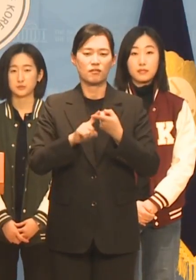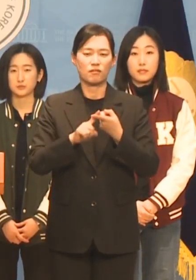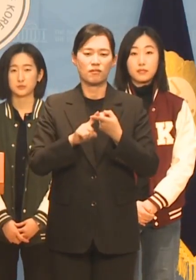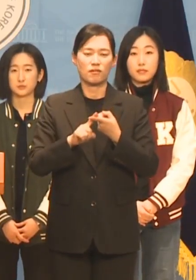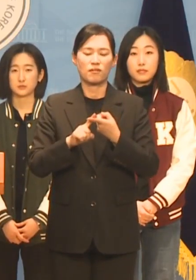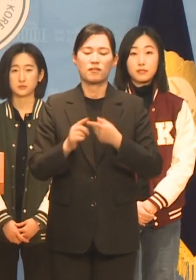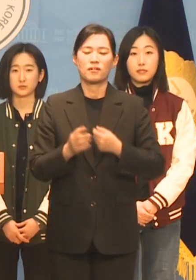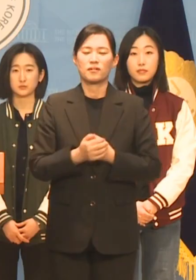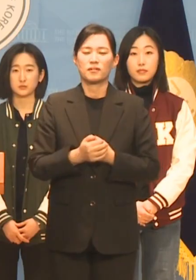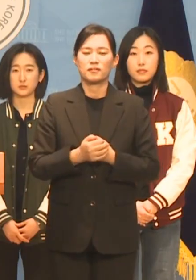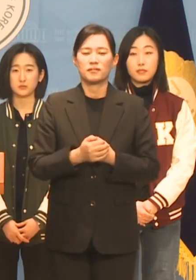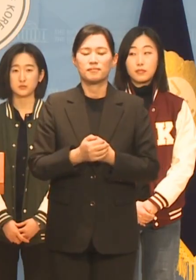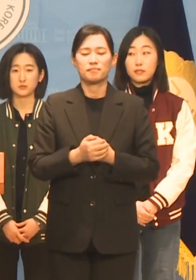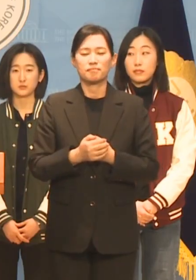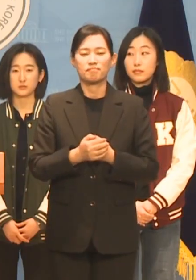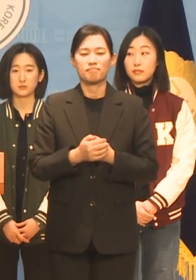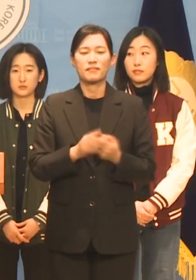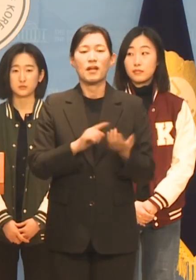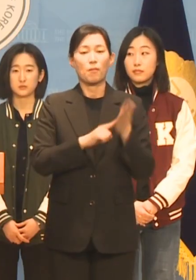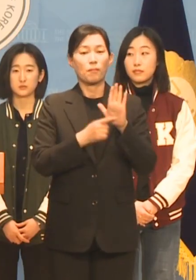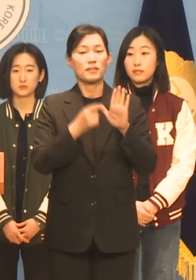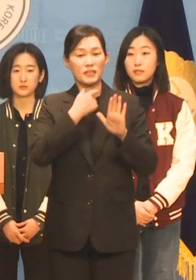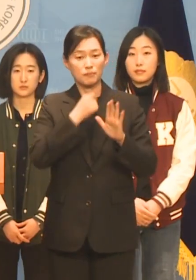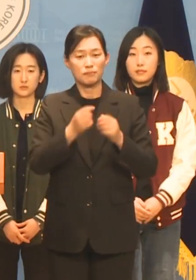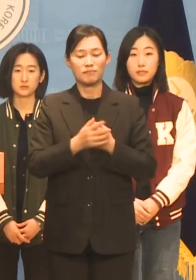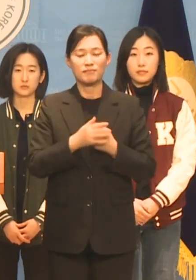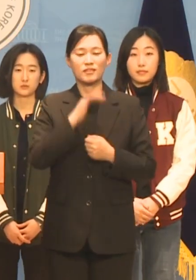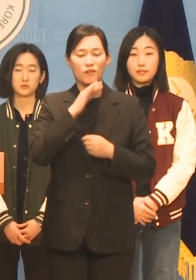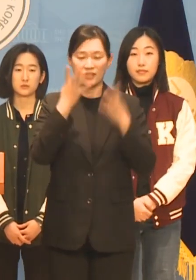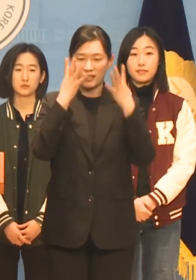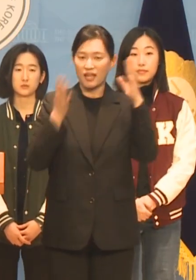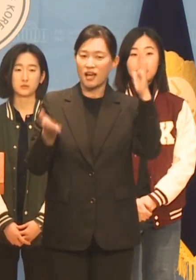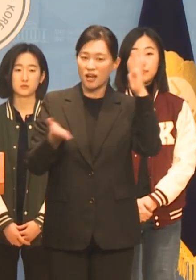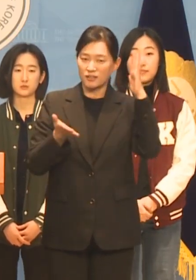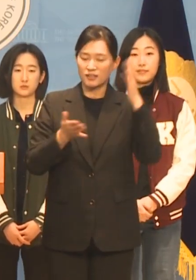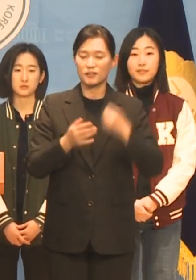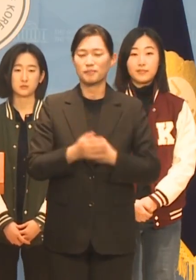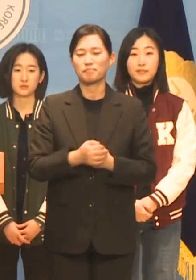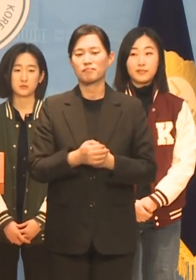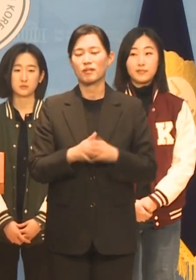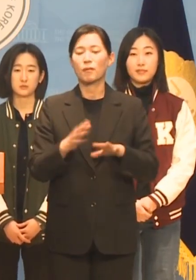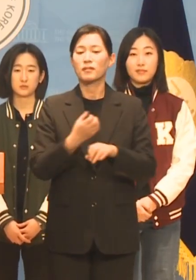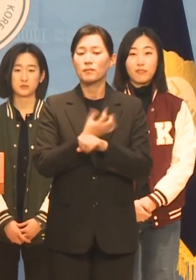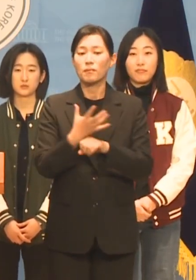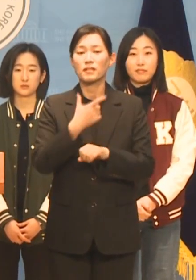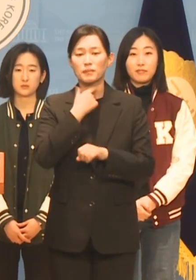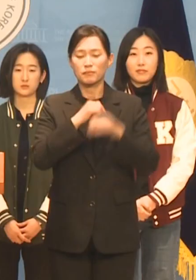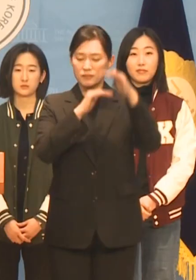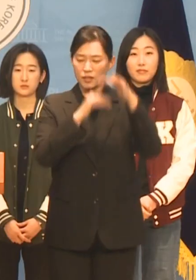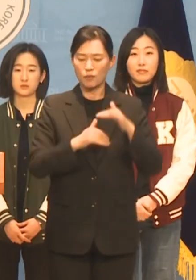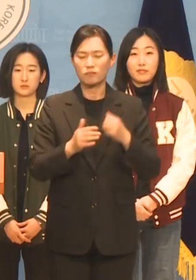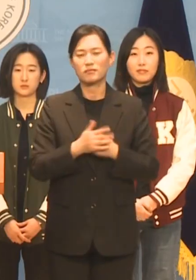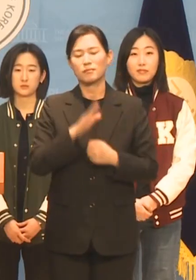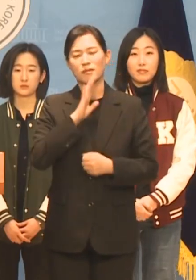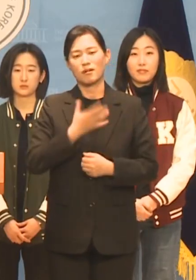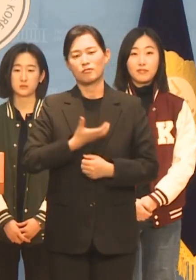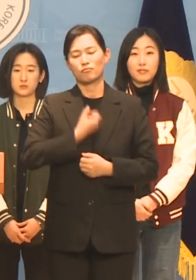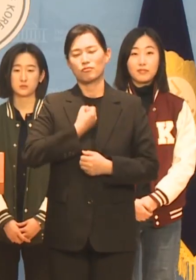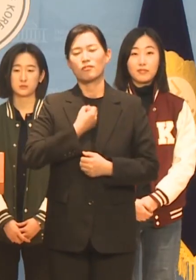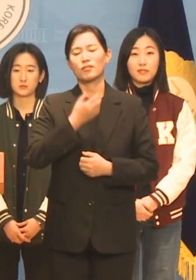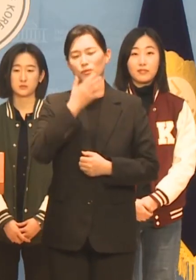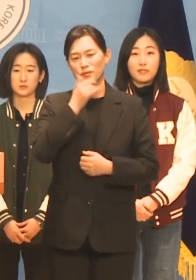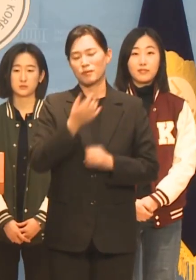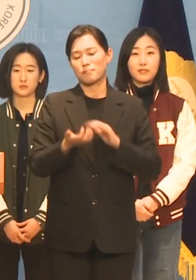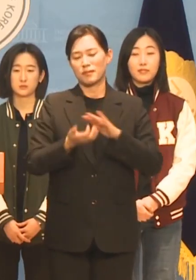선 연세대학교 심리학과 20학번 김효은입니다. 오늘 기자회견을 통해 전달해드리고자 하는 내용은 다소 충격적일 수 있다는 점